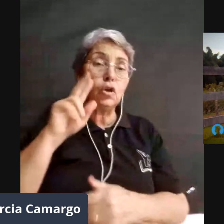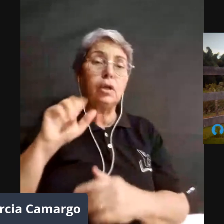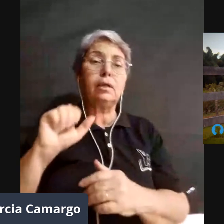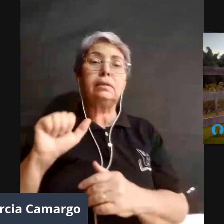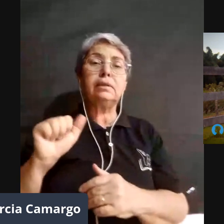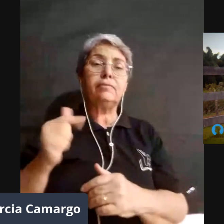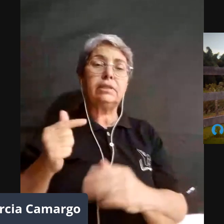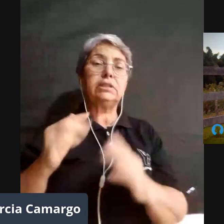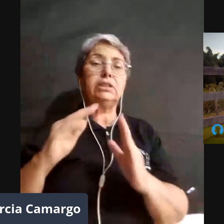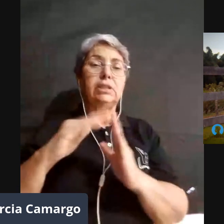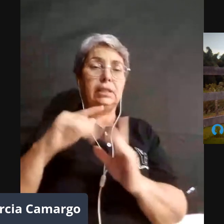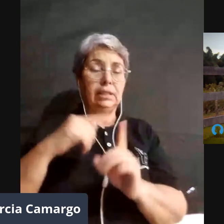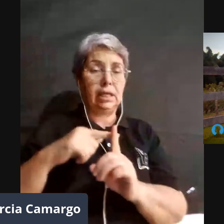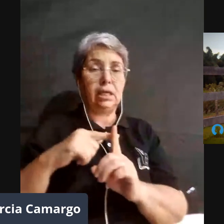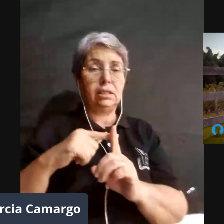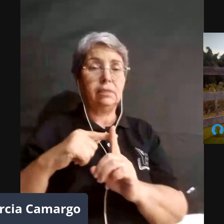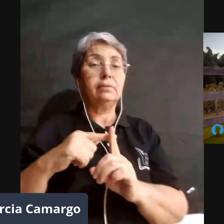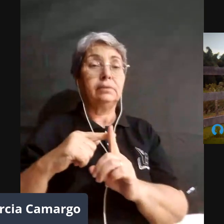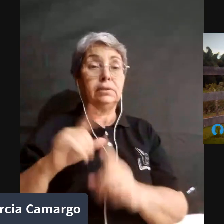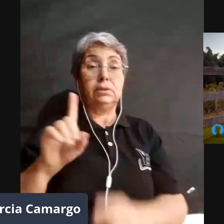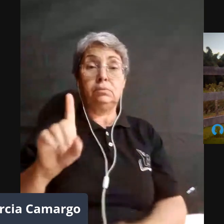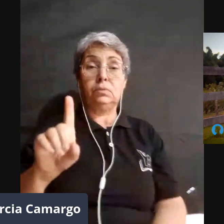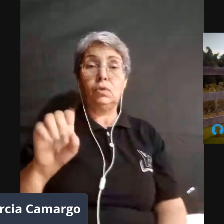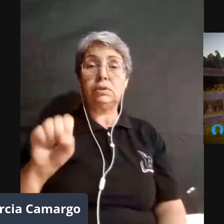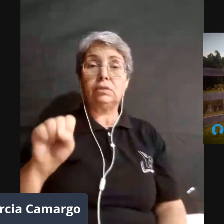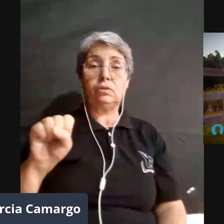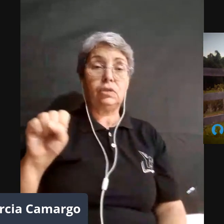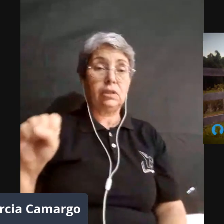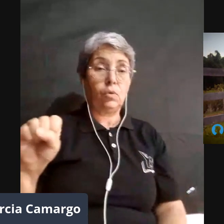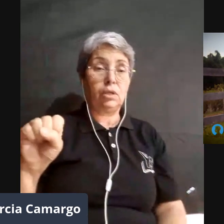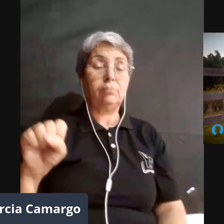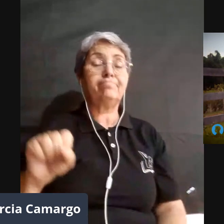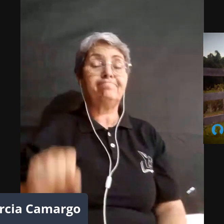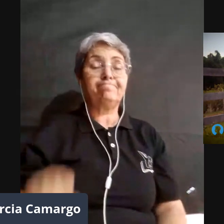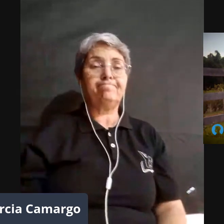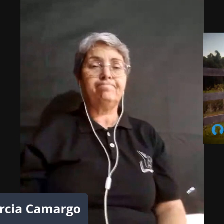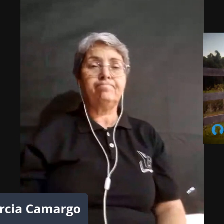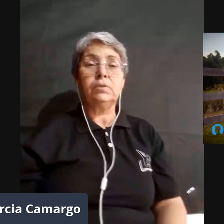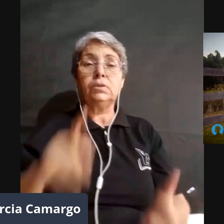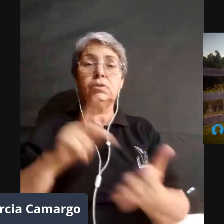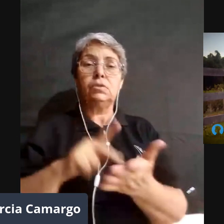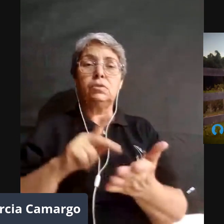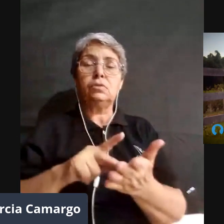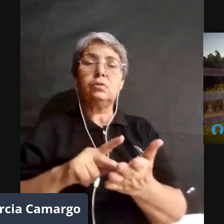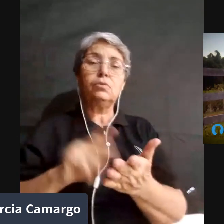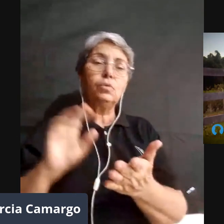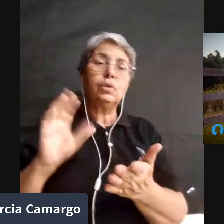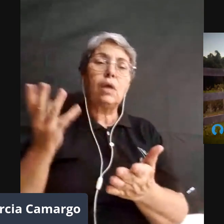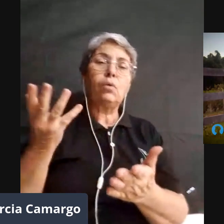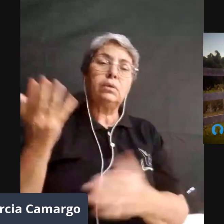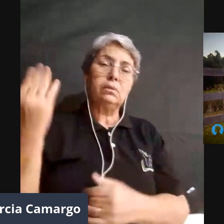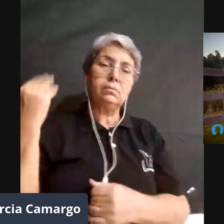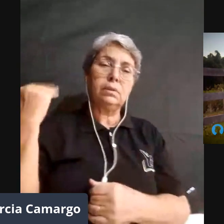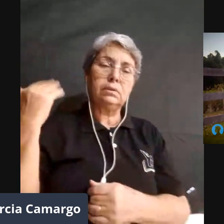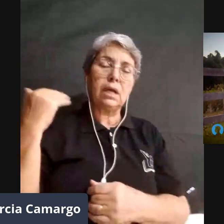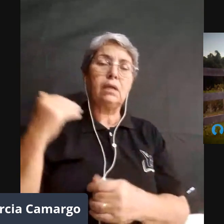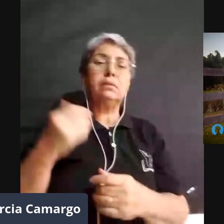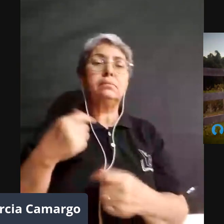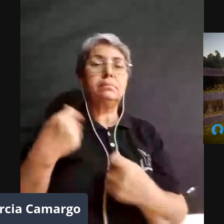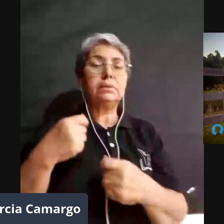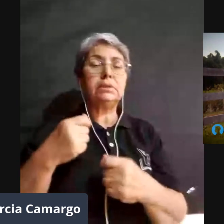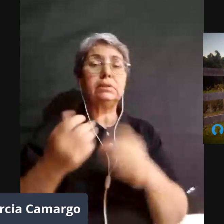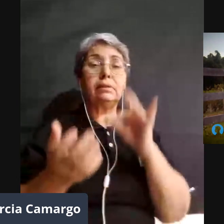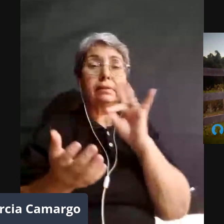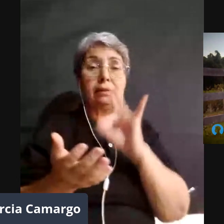neblinas dessa tradição. Pelo menos considere. Os fatos devem ser separados daquilo que é fantasia.